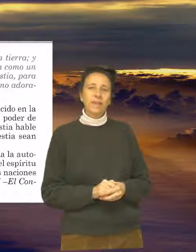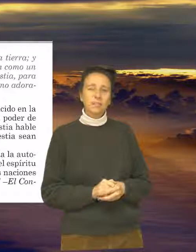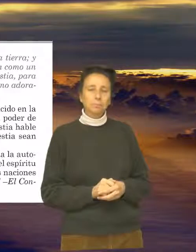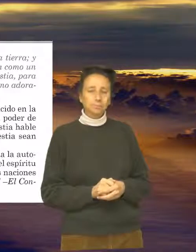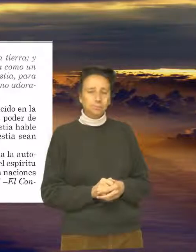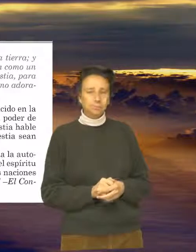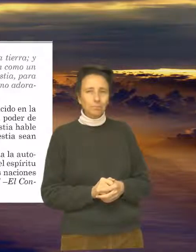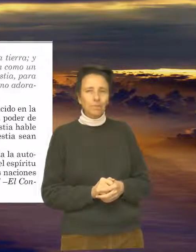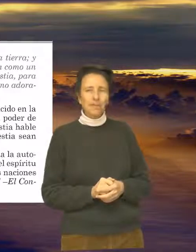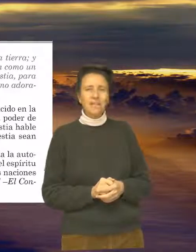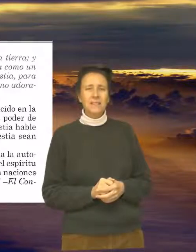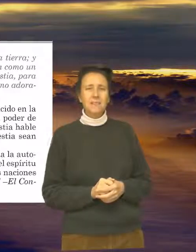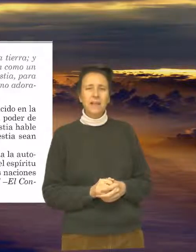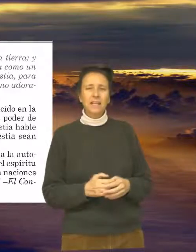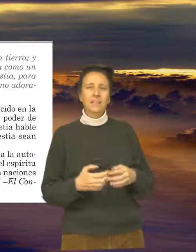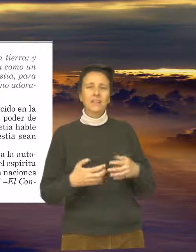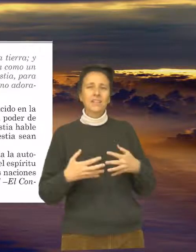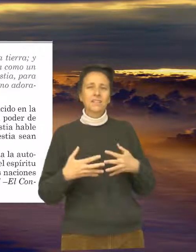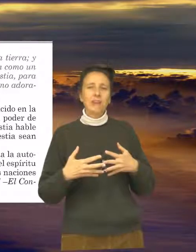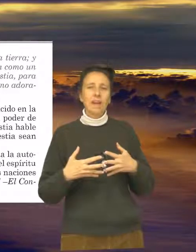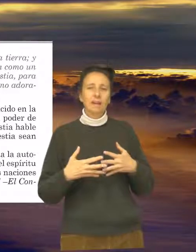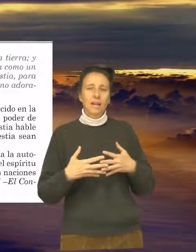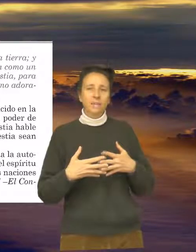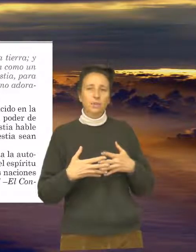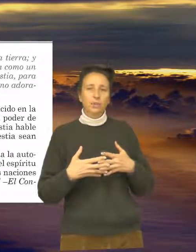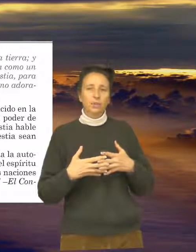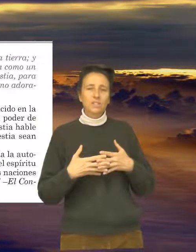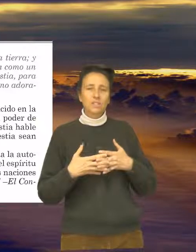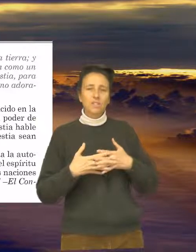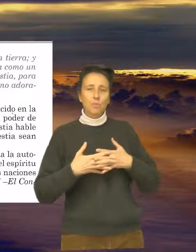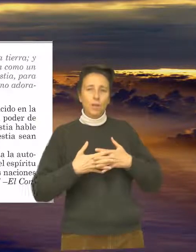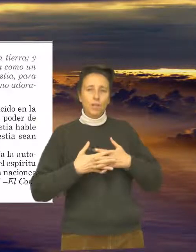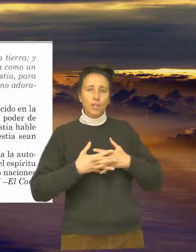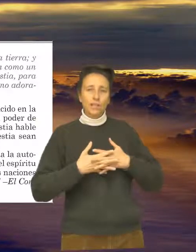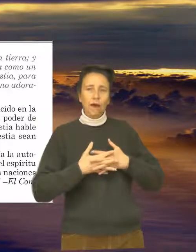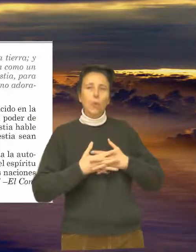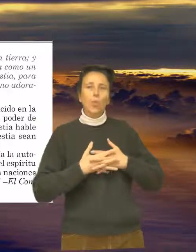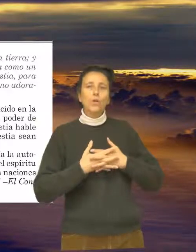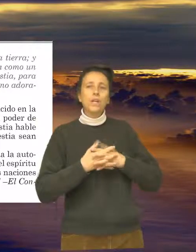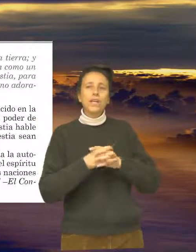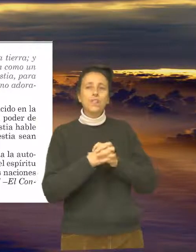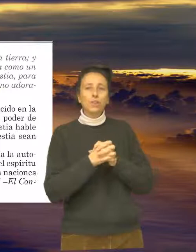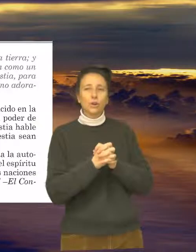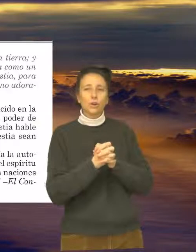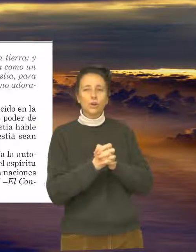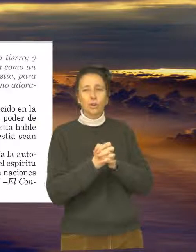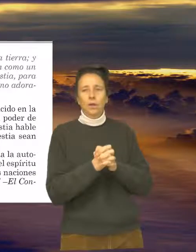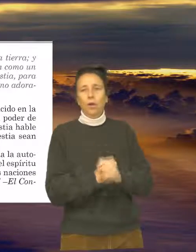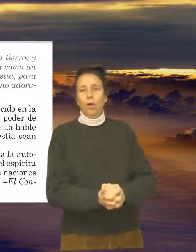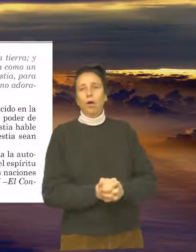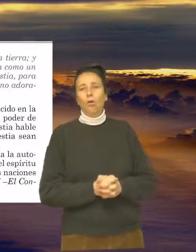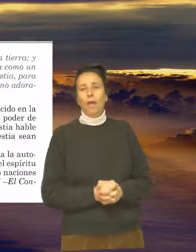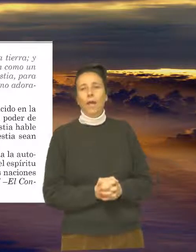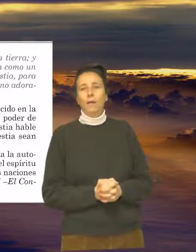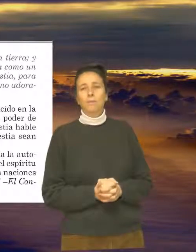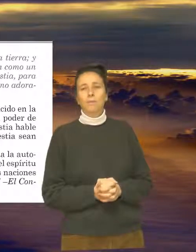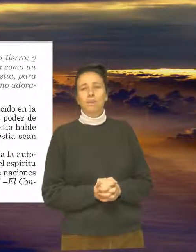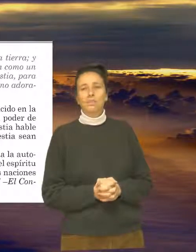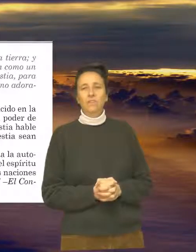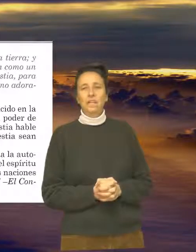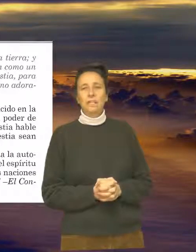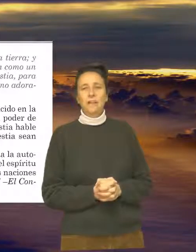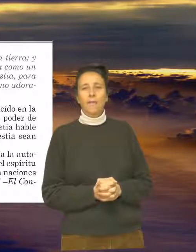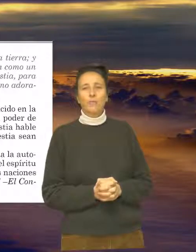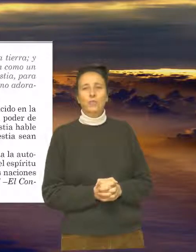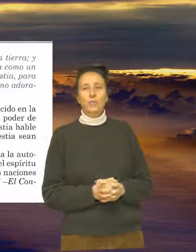quiere decir que esta imagen de la bestia, ese protestantismo apóstata unido con el